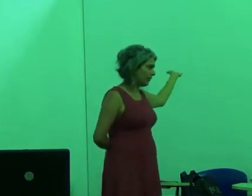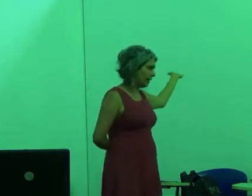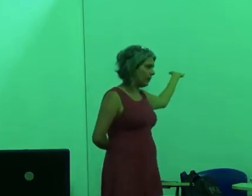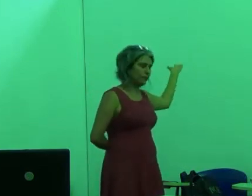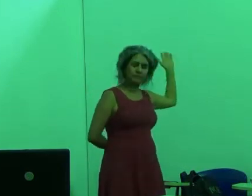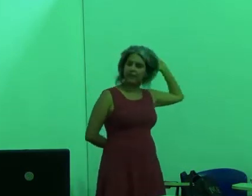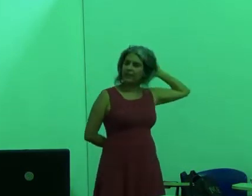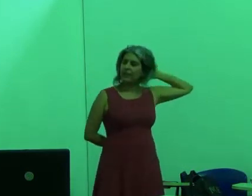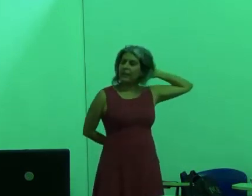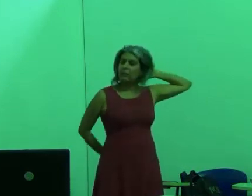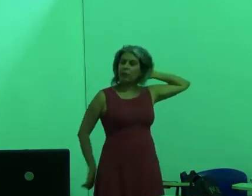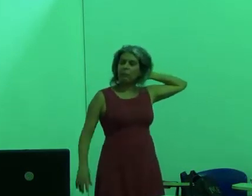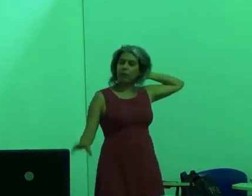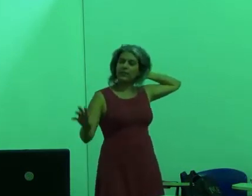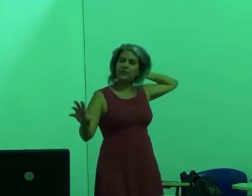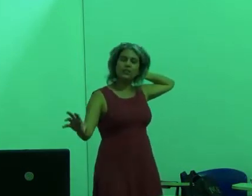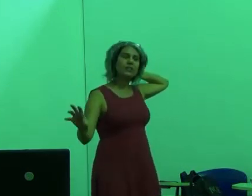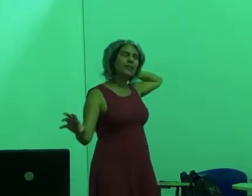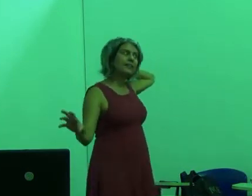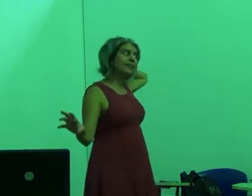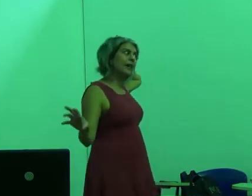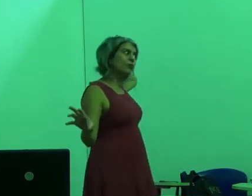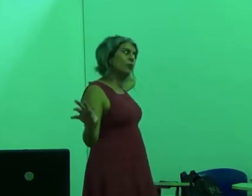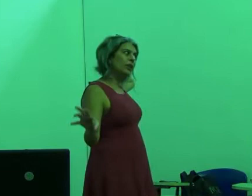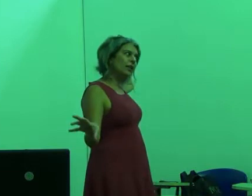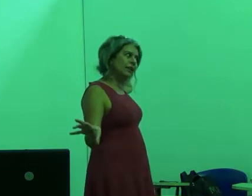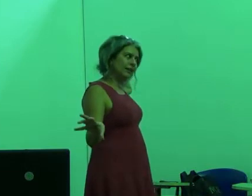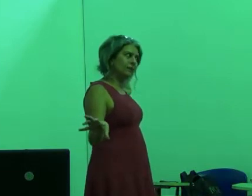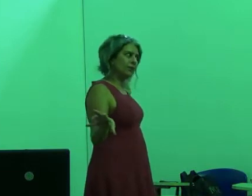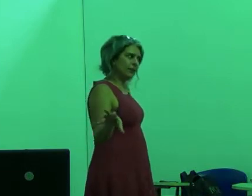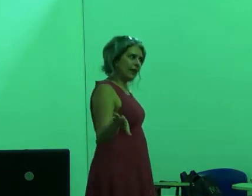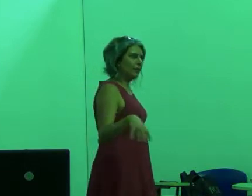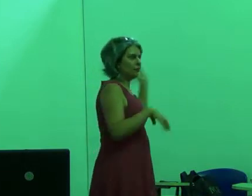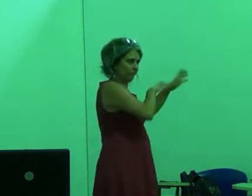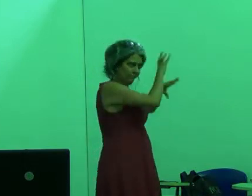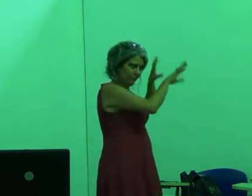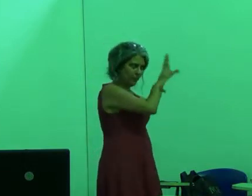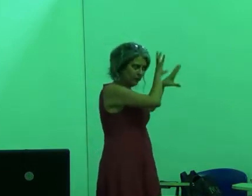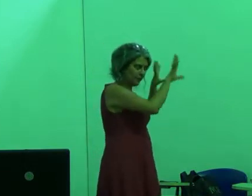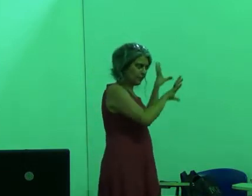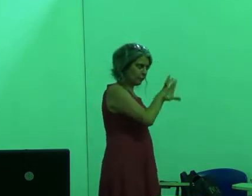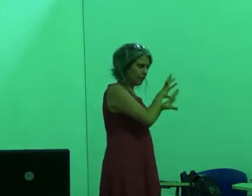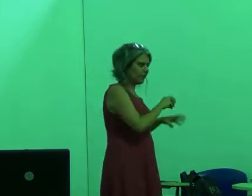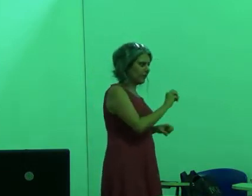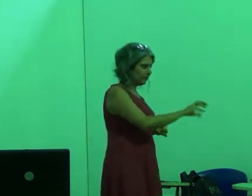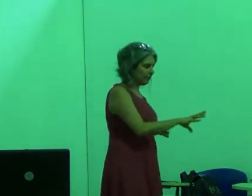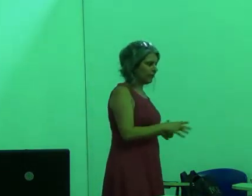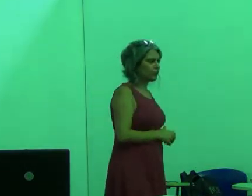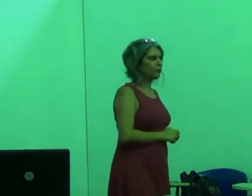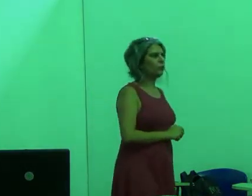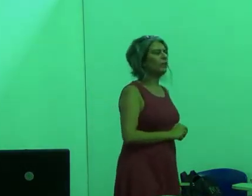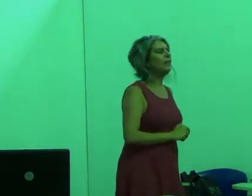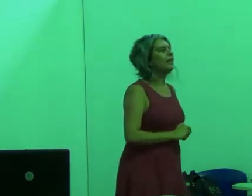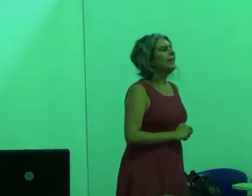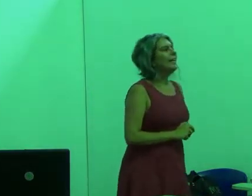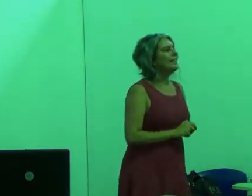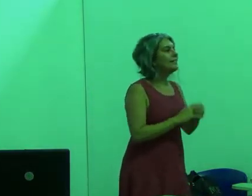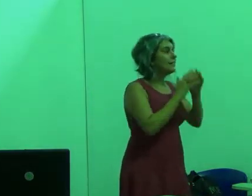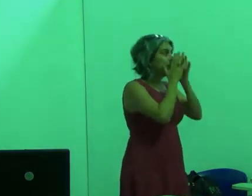afinal, propõe que a gente entenda que a autoria do literário, no meio dessa discussão dele, ele vai falar de autoria. Ele diz assim,